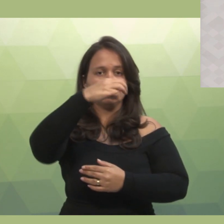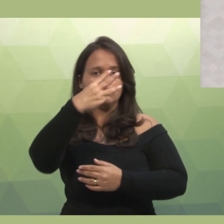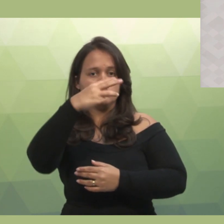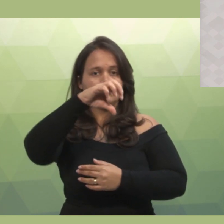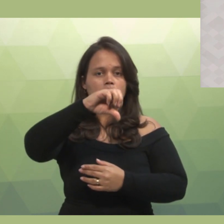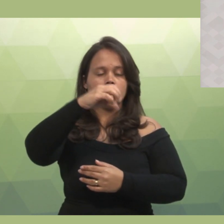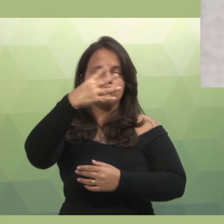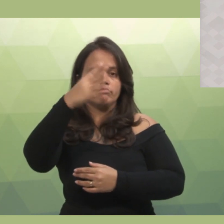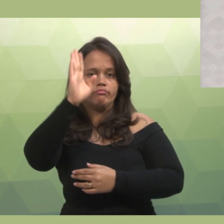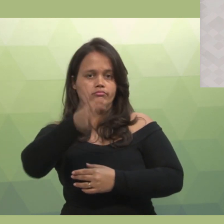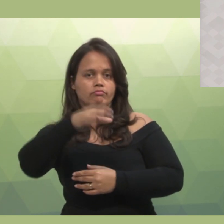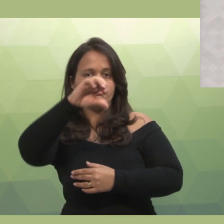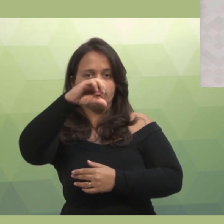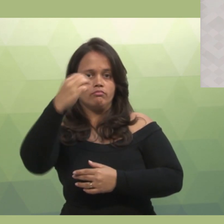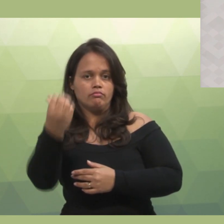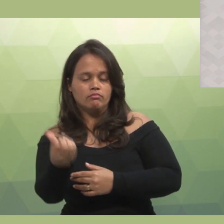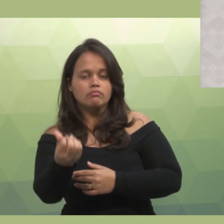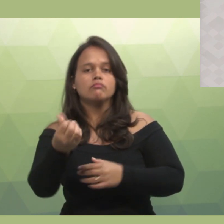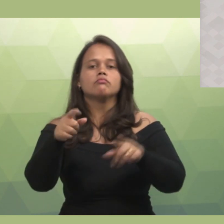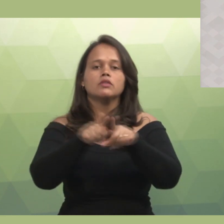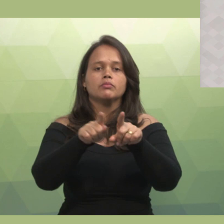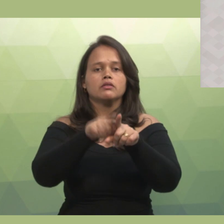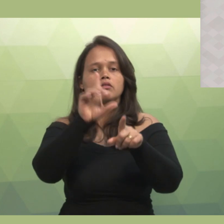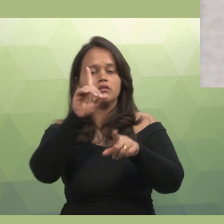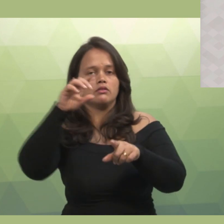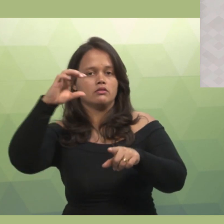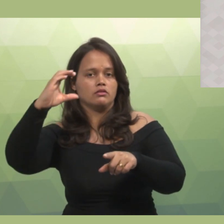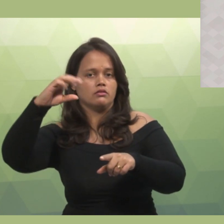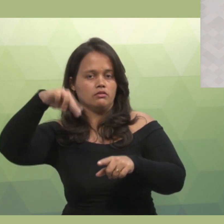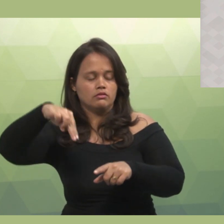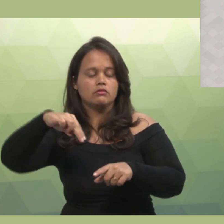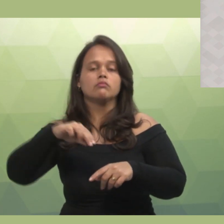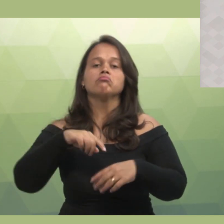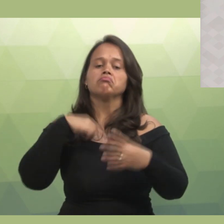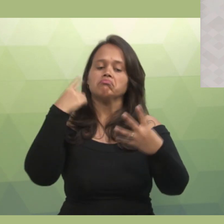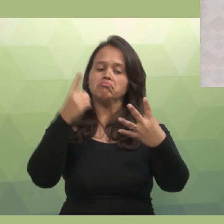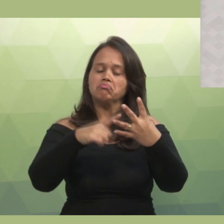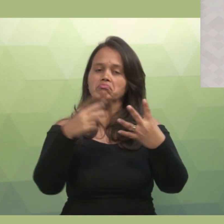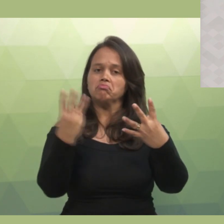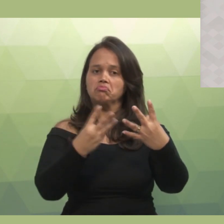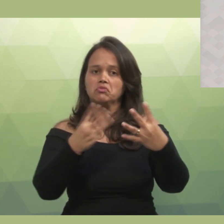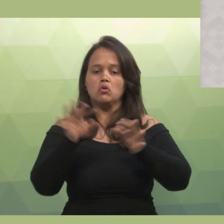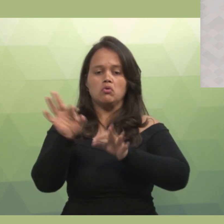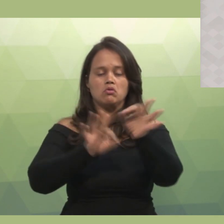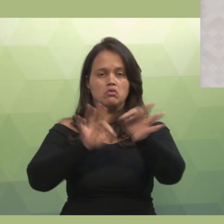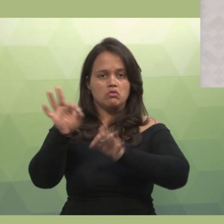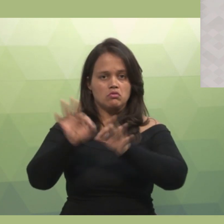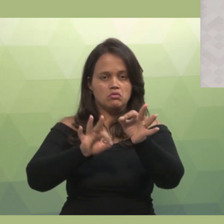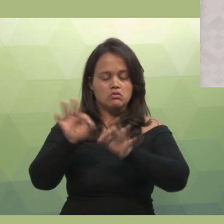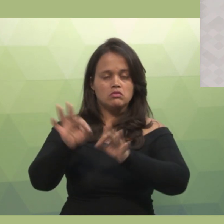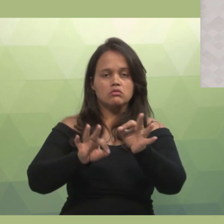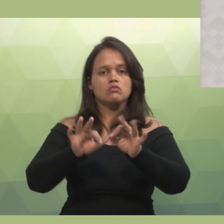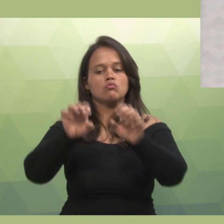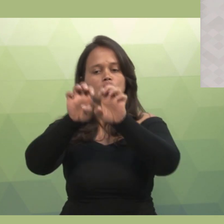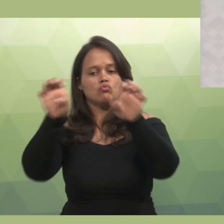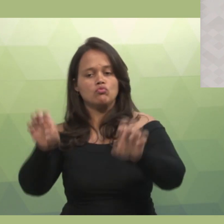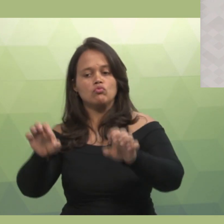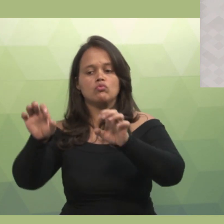96 e nas DCN. Na terceira unidade, intitulada Organização e Estrutura da Educação